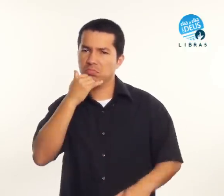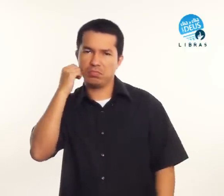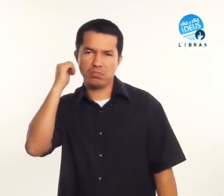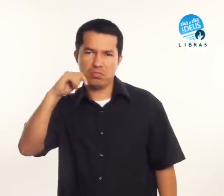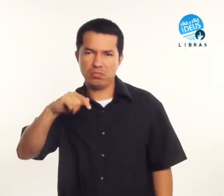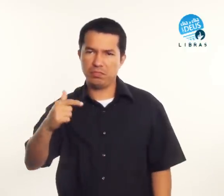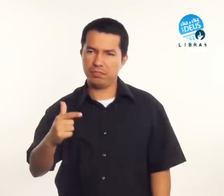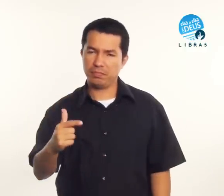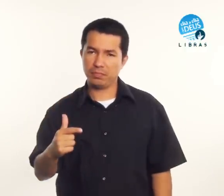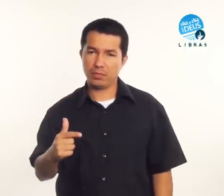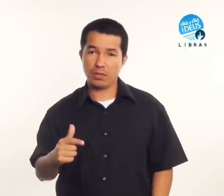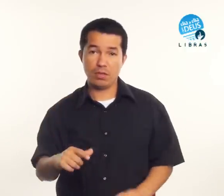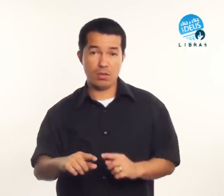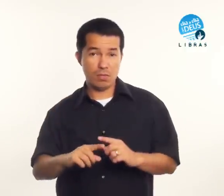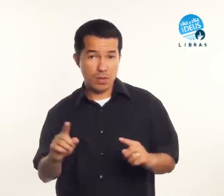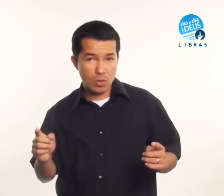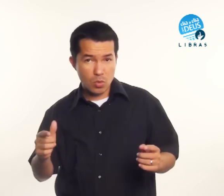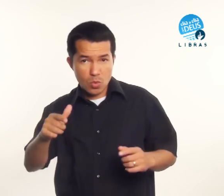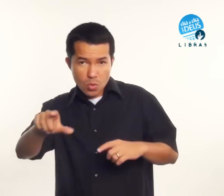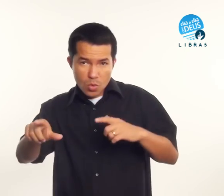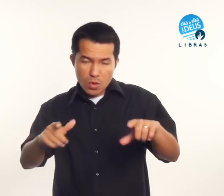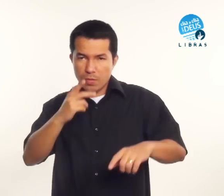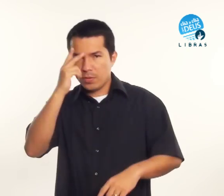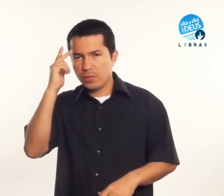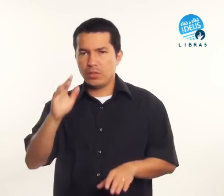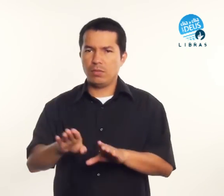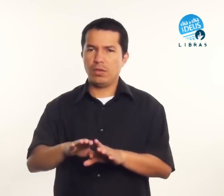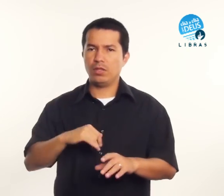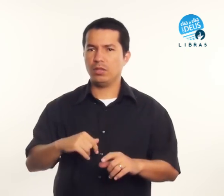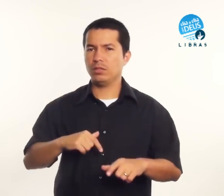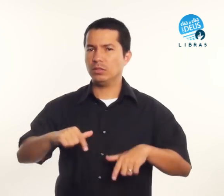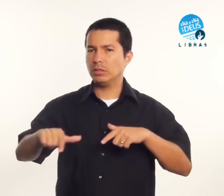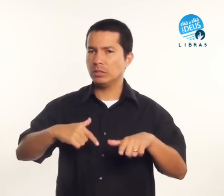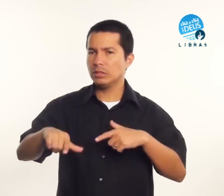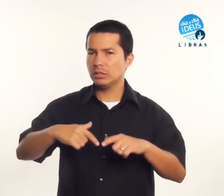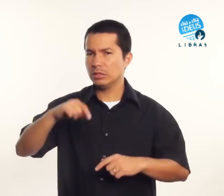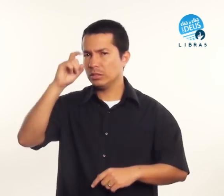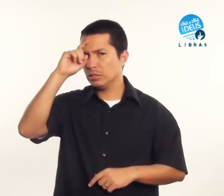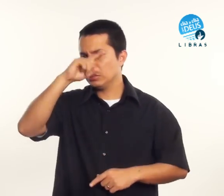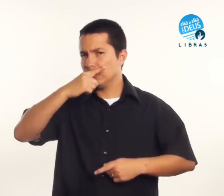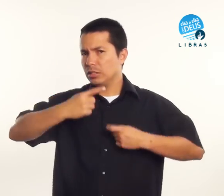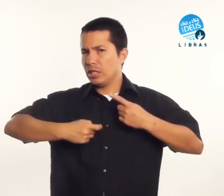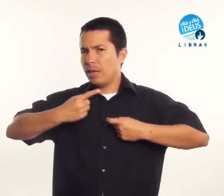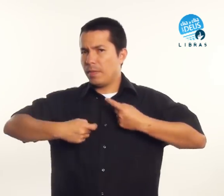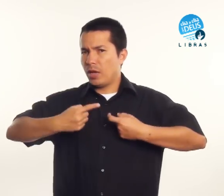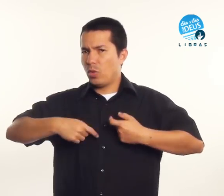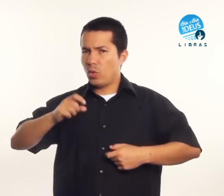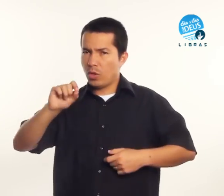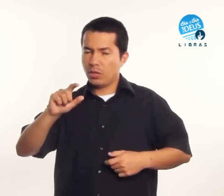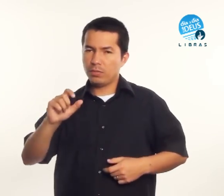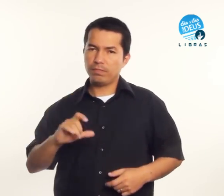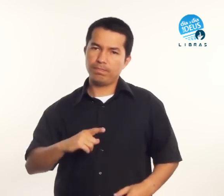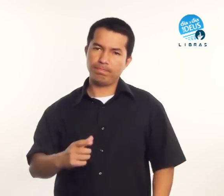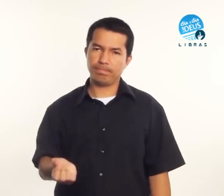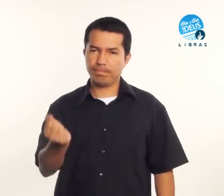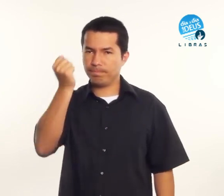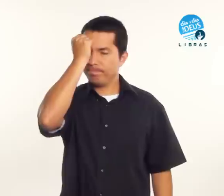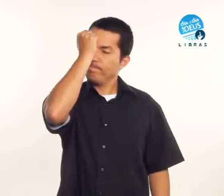com o dízimo, mas com a conversão. Porque o que é a conversão? A conversão é quando eu aprendo com Jesus